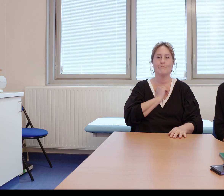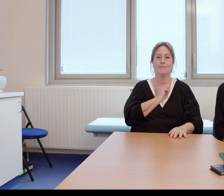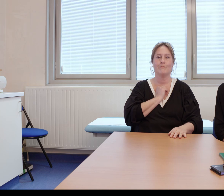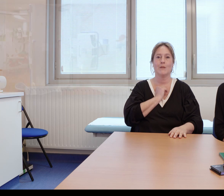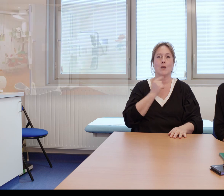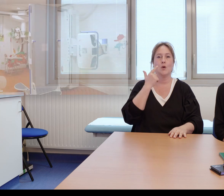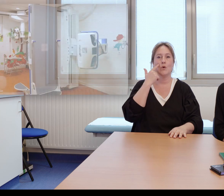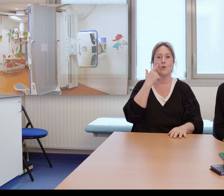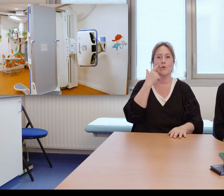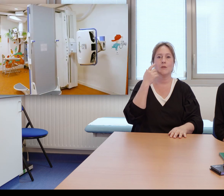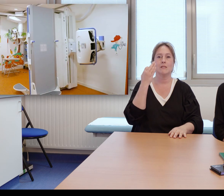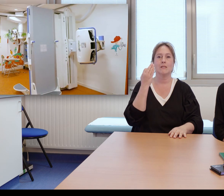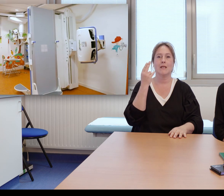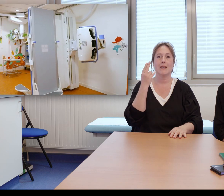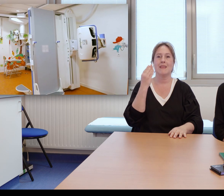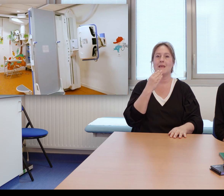Le scanner.